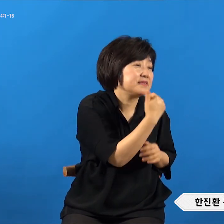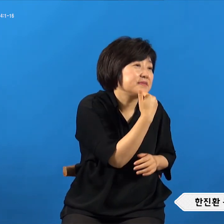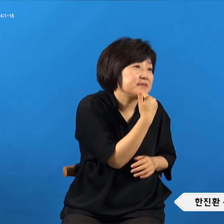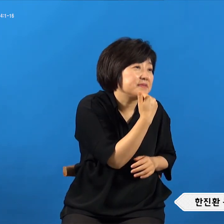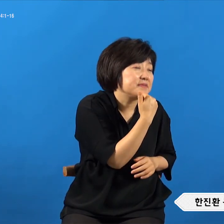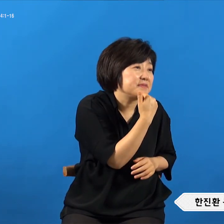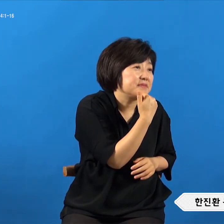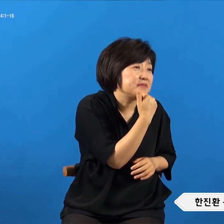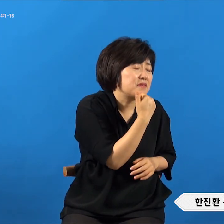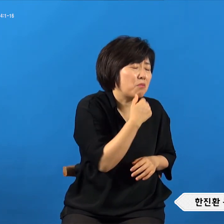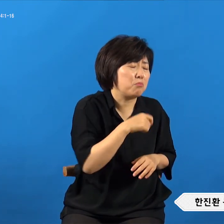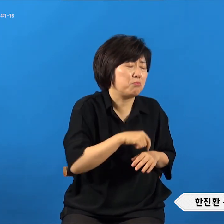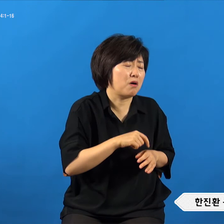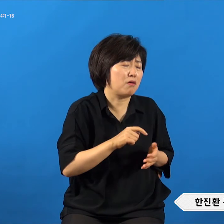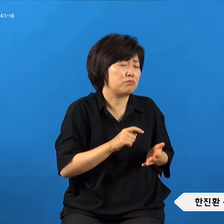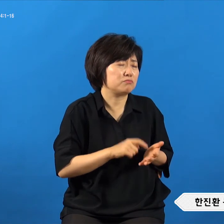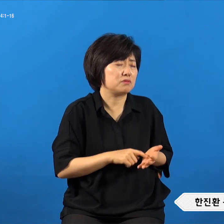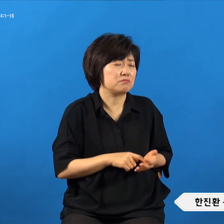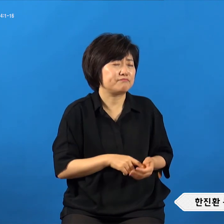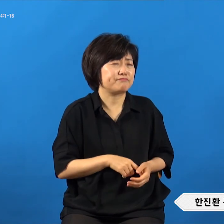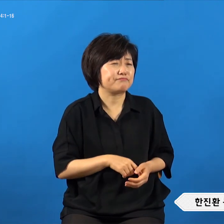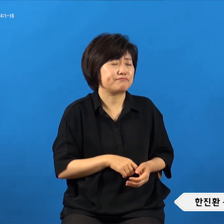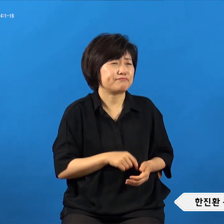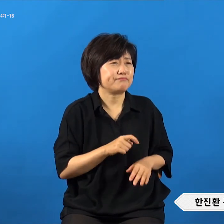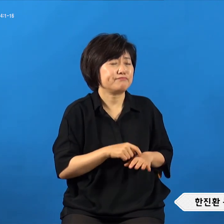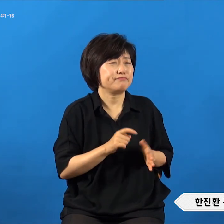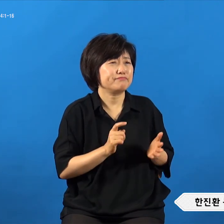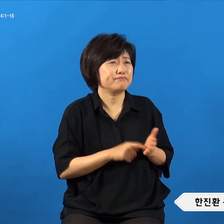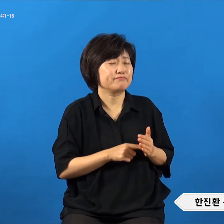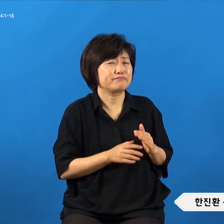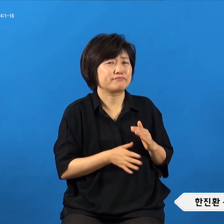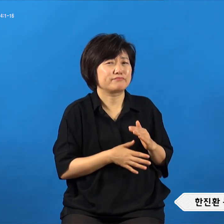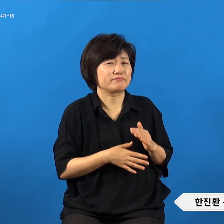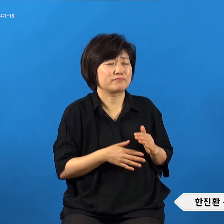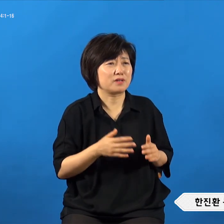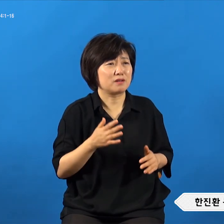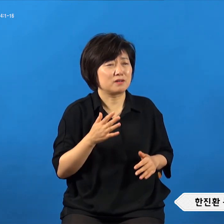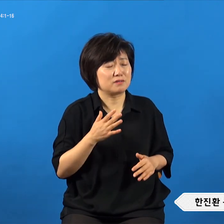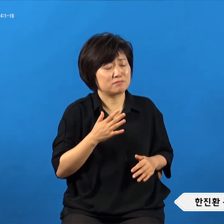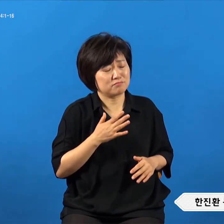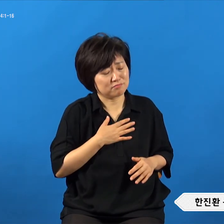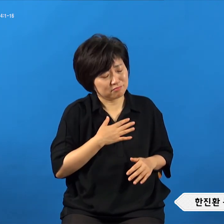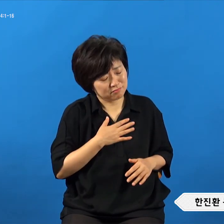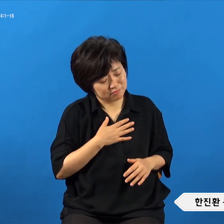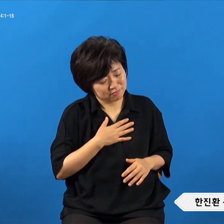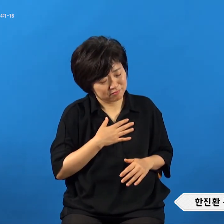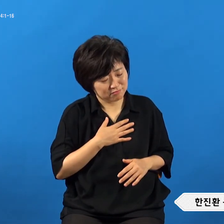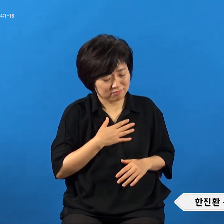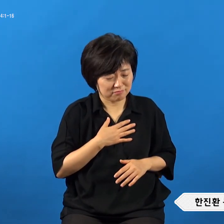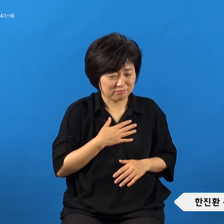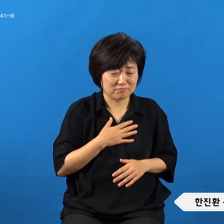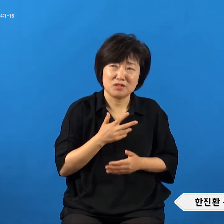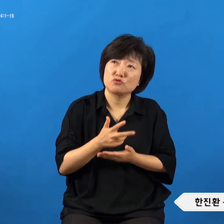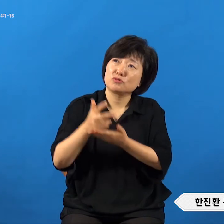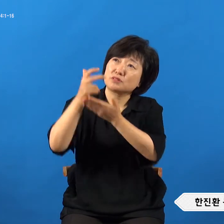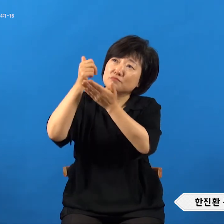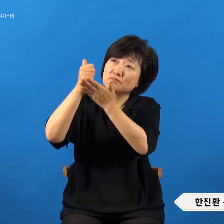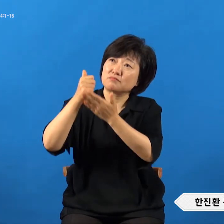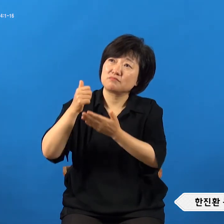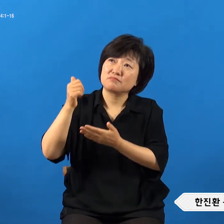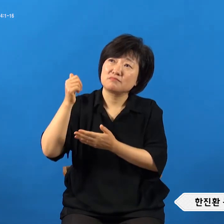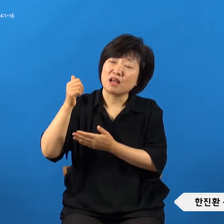기다리고 있는데 마음이 얼마나 허전한지요. 자기도 모르게 이렇게 중얼거렸습니다.